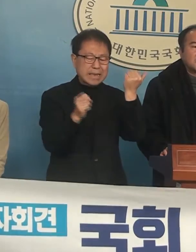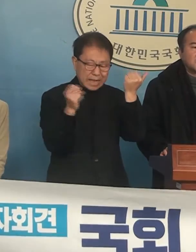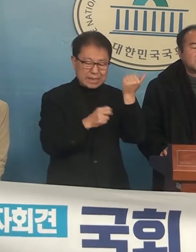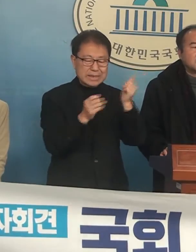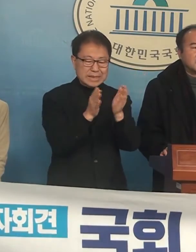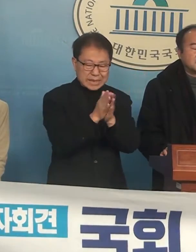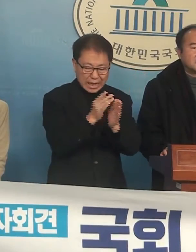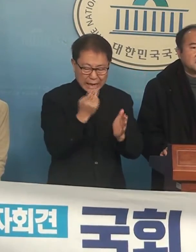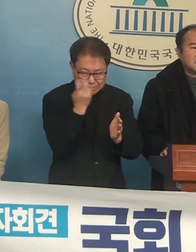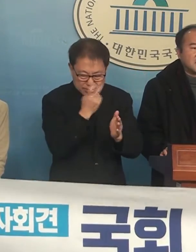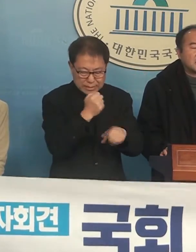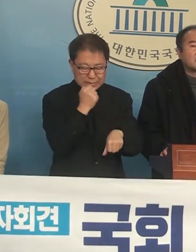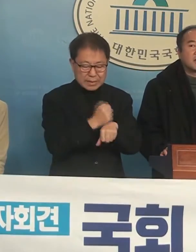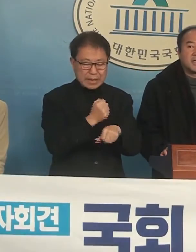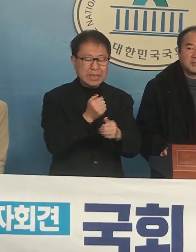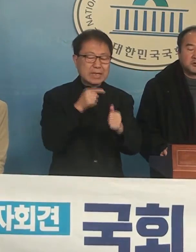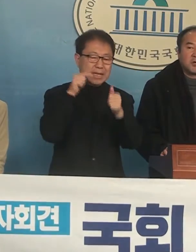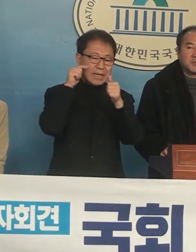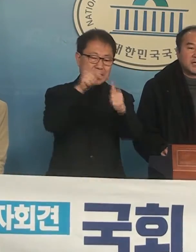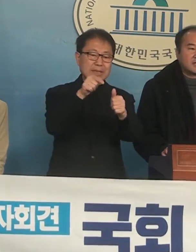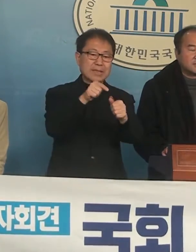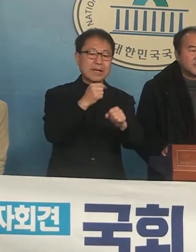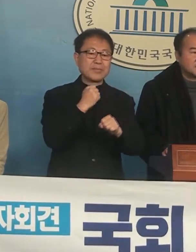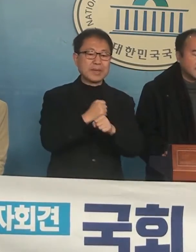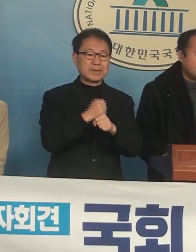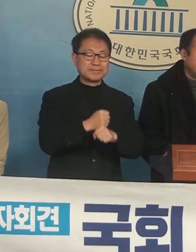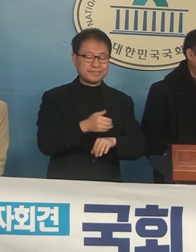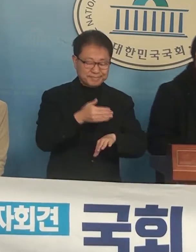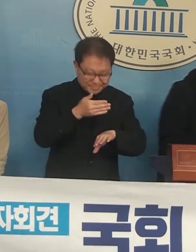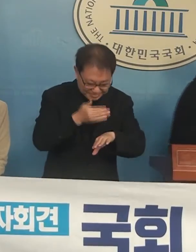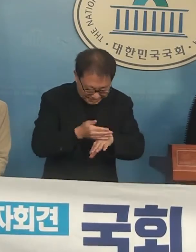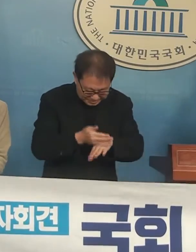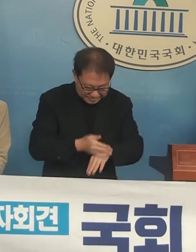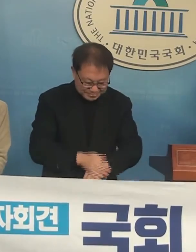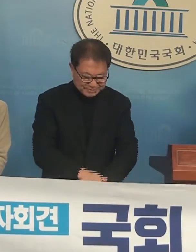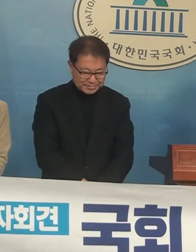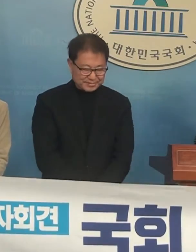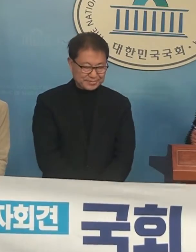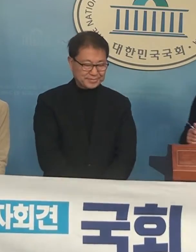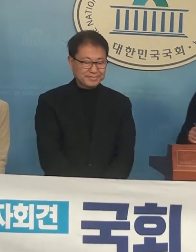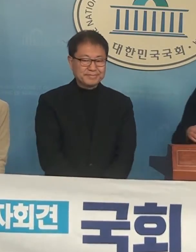것으로 결정을 내리기를 강력하게 촉구합니다. 감사합니다.